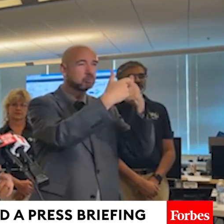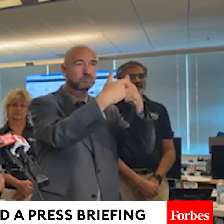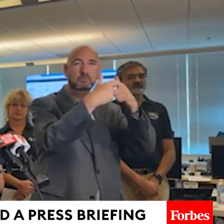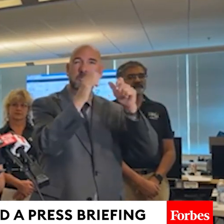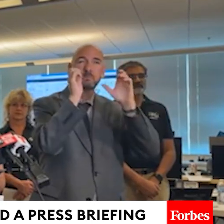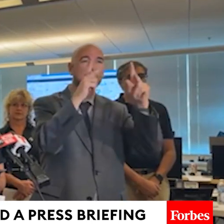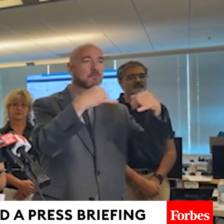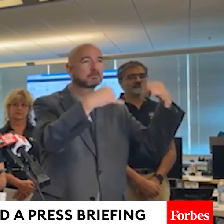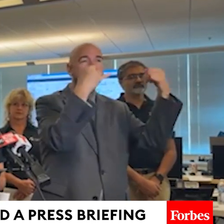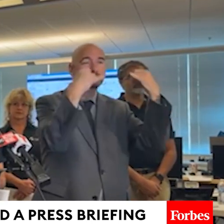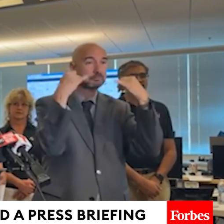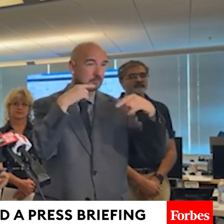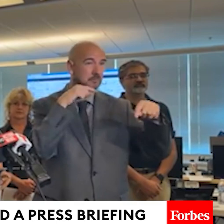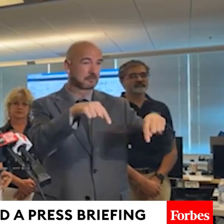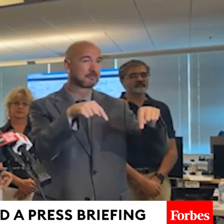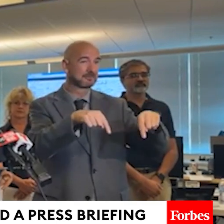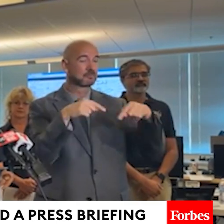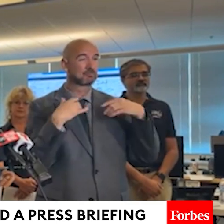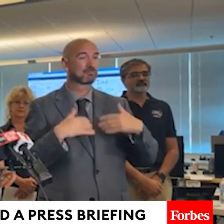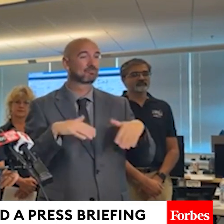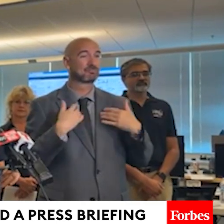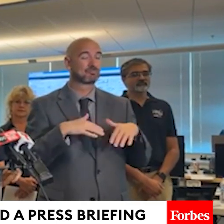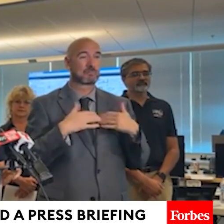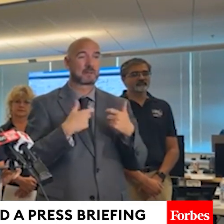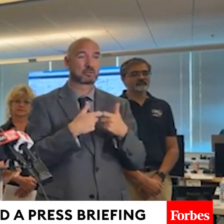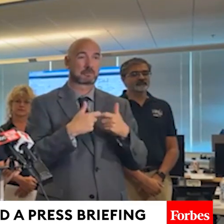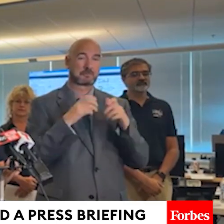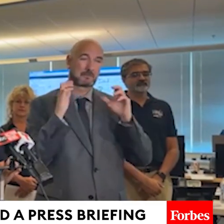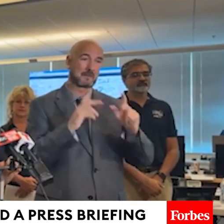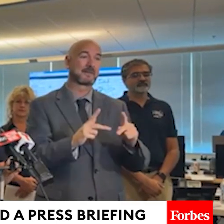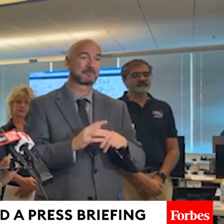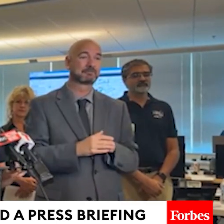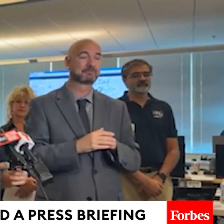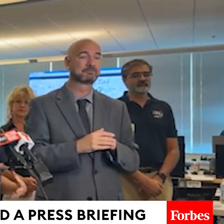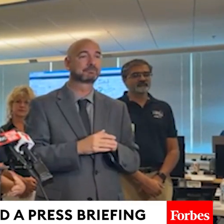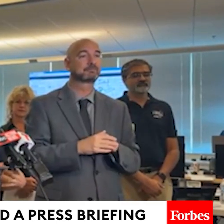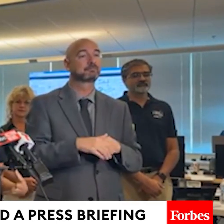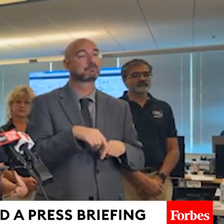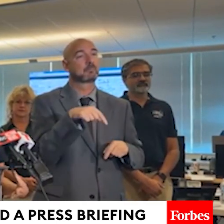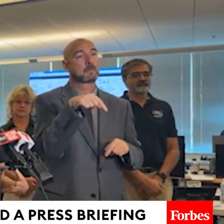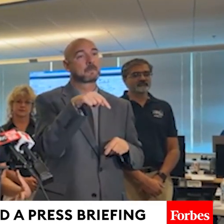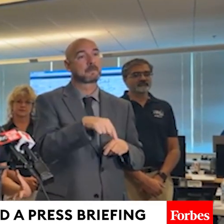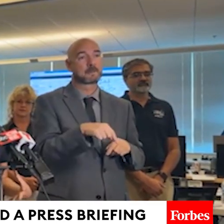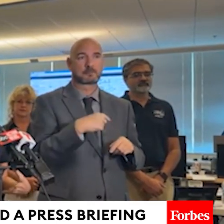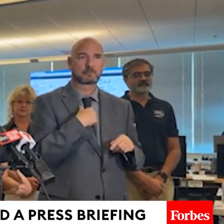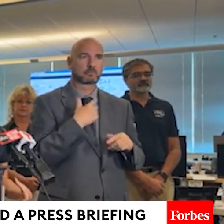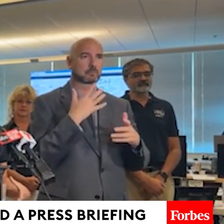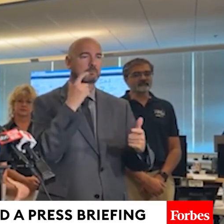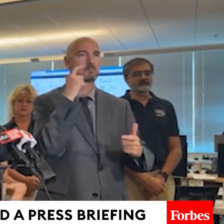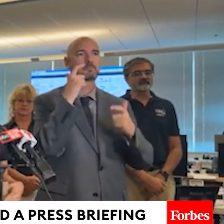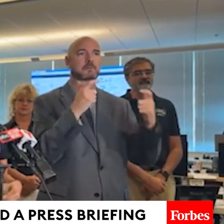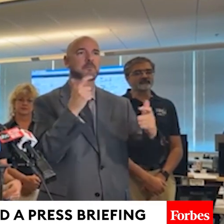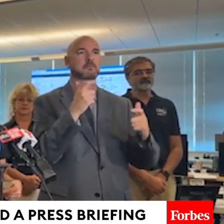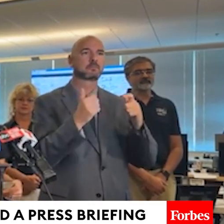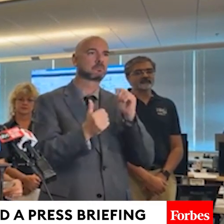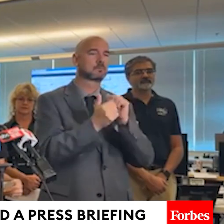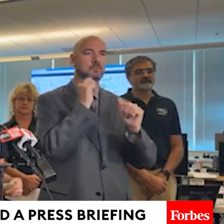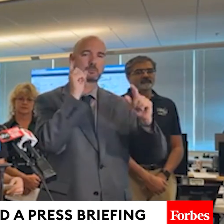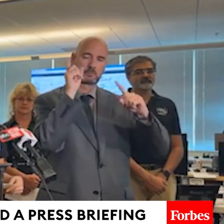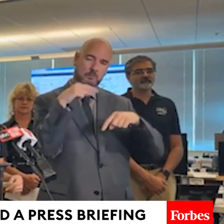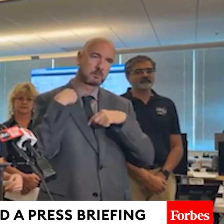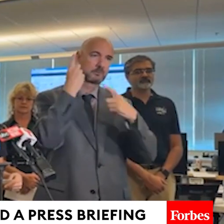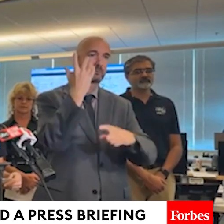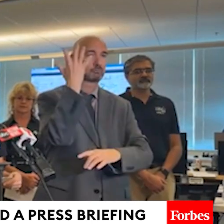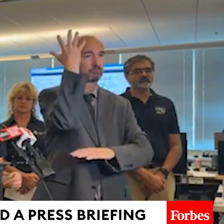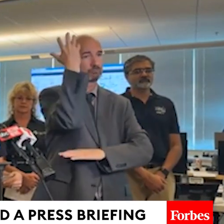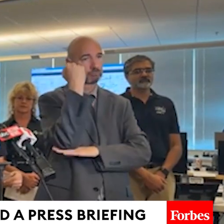las reparaciones de electricidad. Este es el esfuerzo más grande que se ha visto en la historia de nuestra